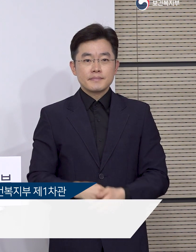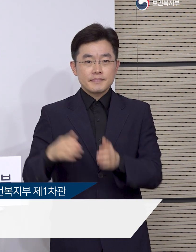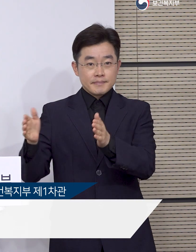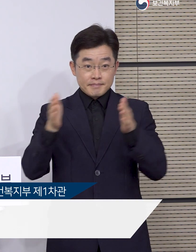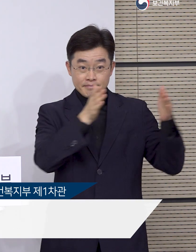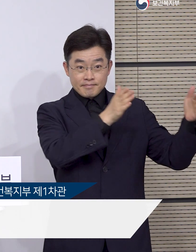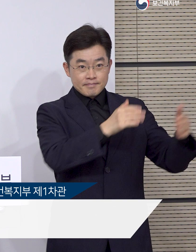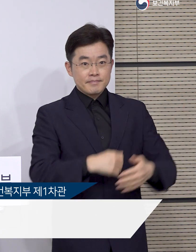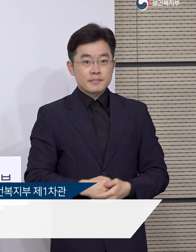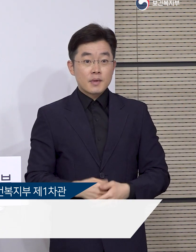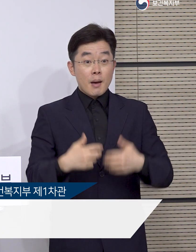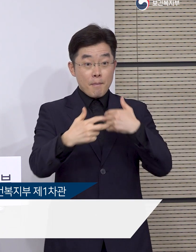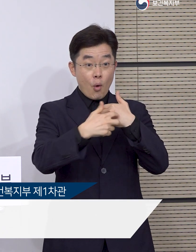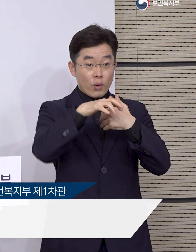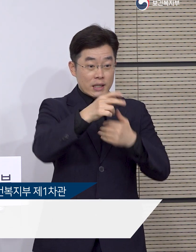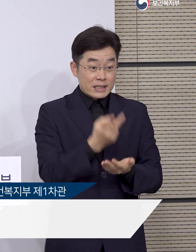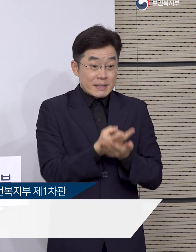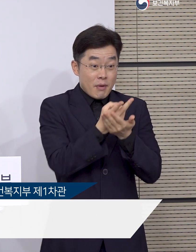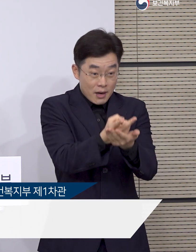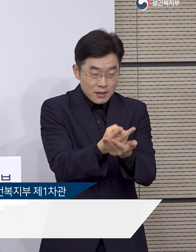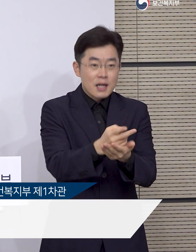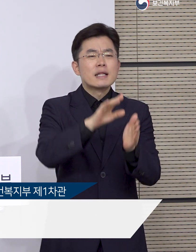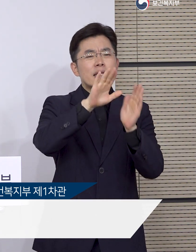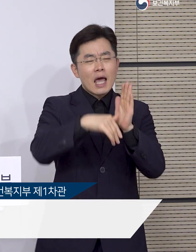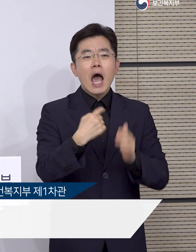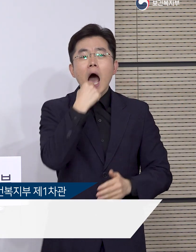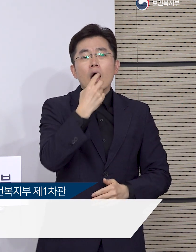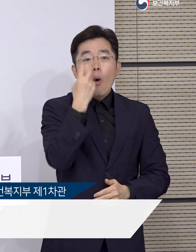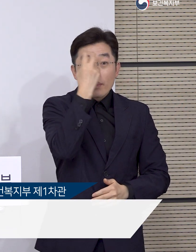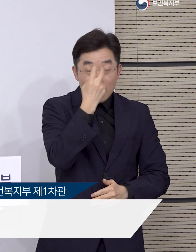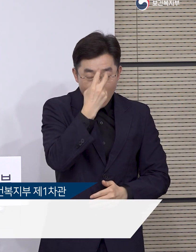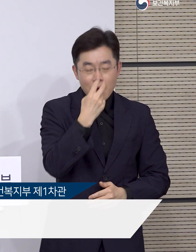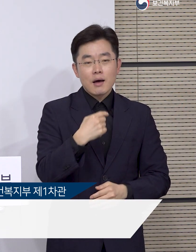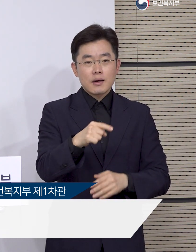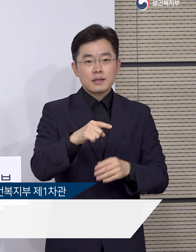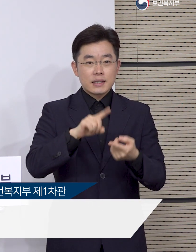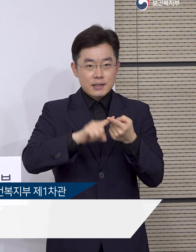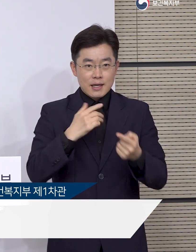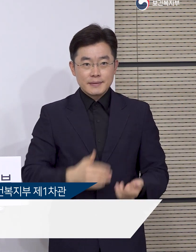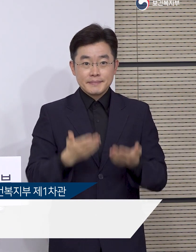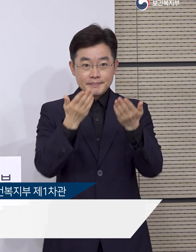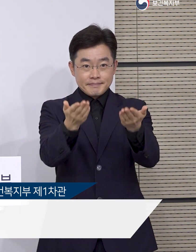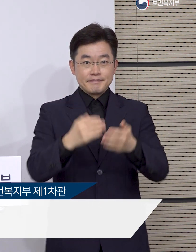다음으로 병원 입원 환자의 진단검사에 대한 건강보험 적용에 대하여